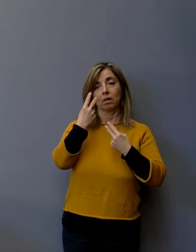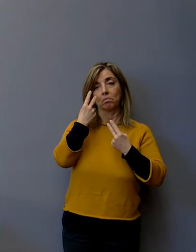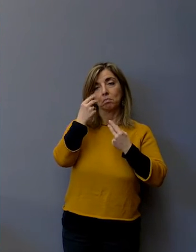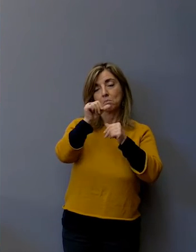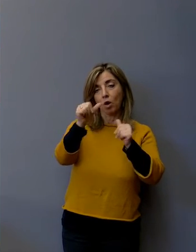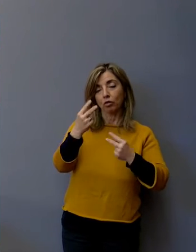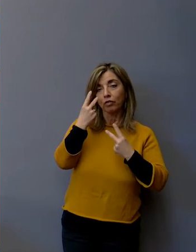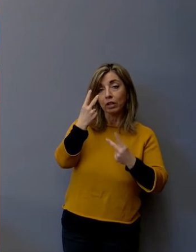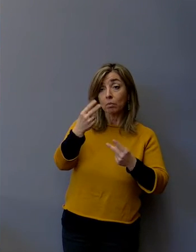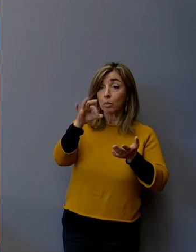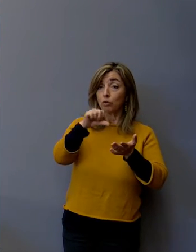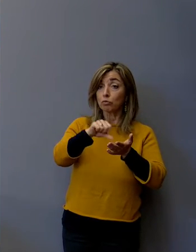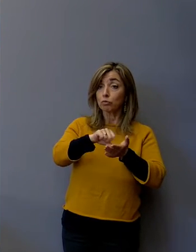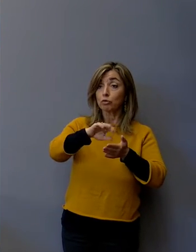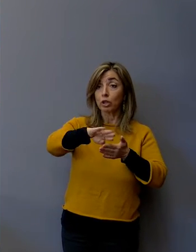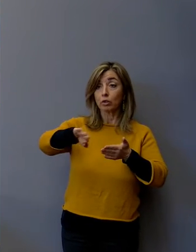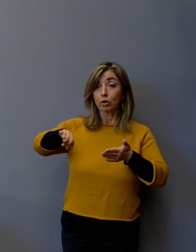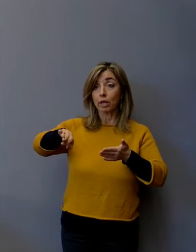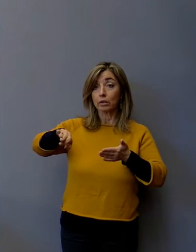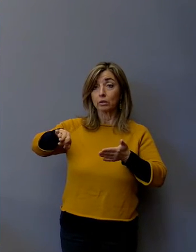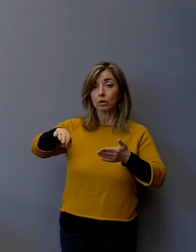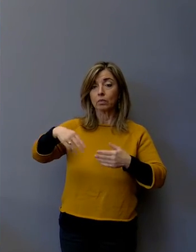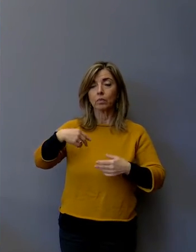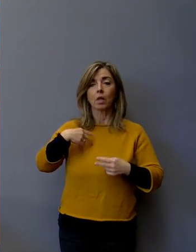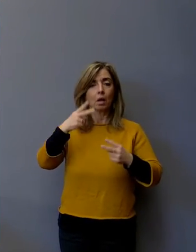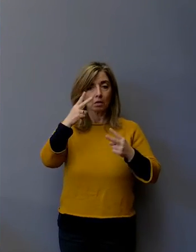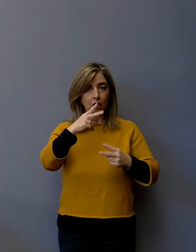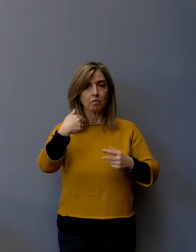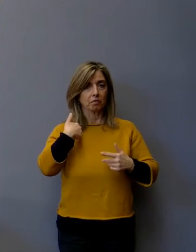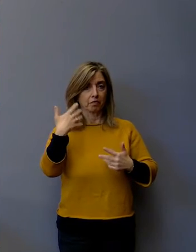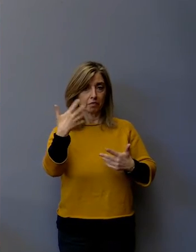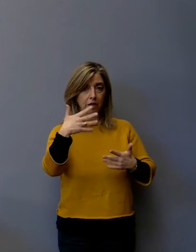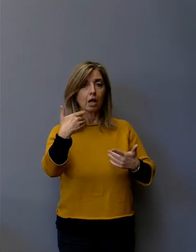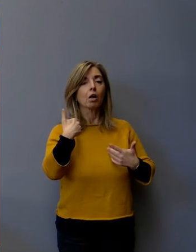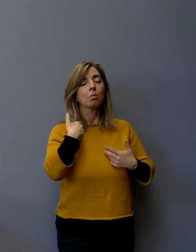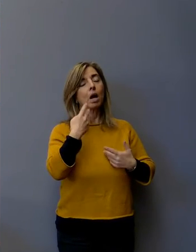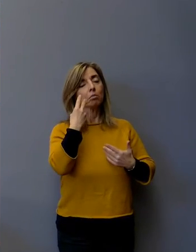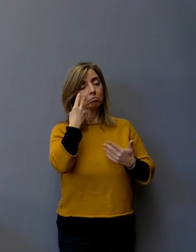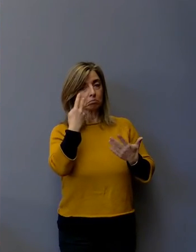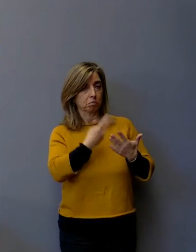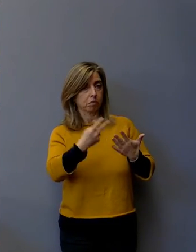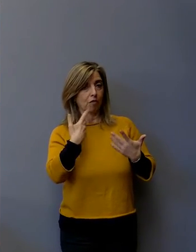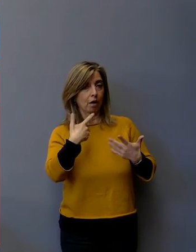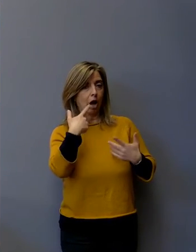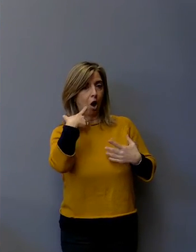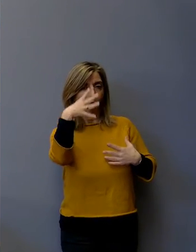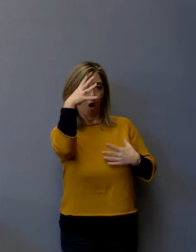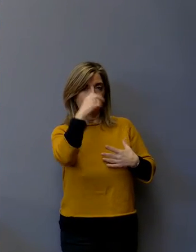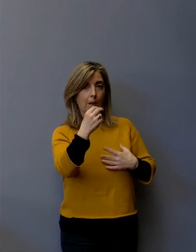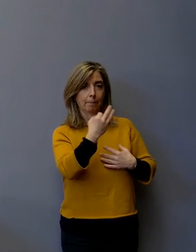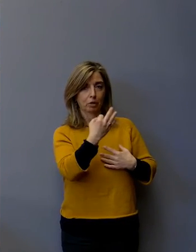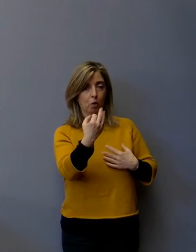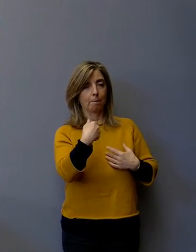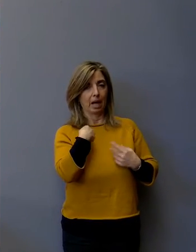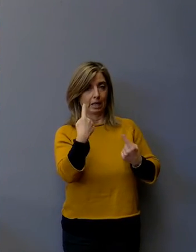dicendo alla città benissimo però era faceva solo una sottolineatura per